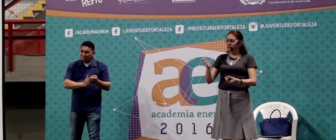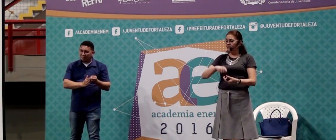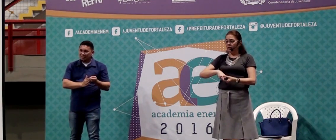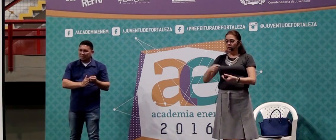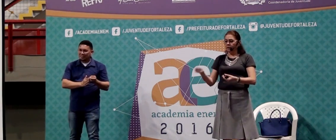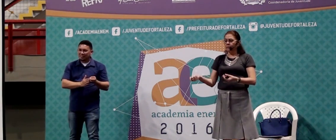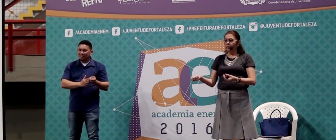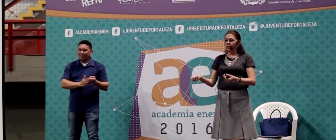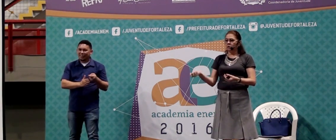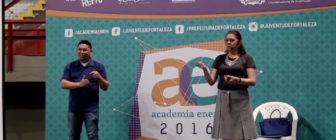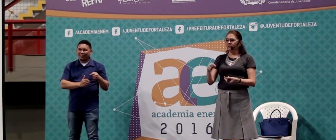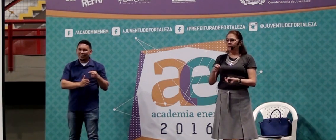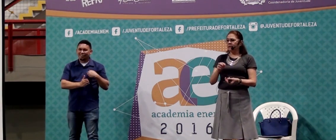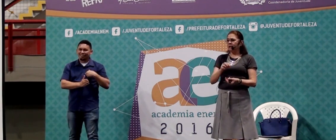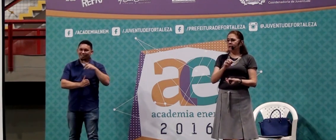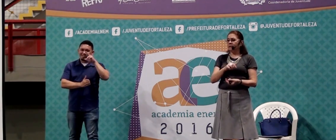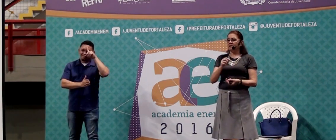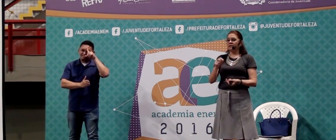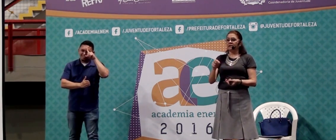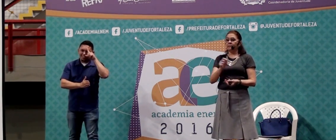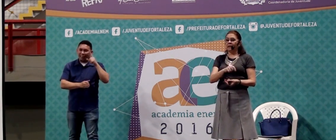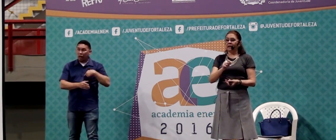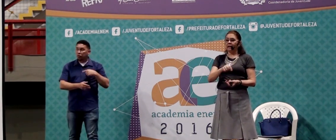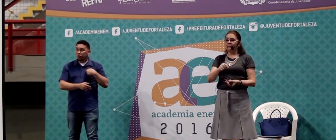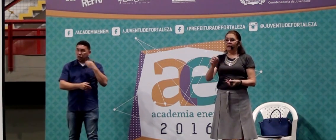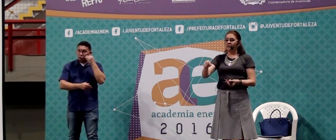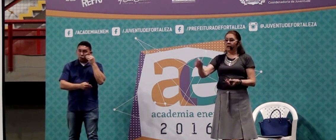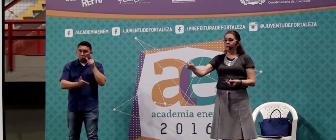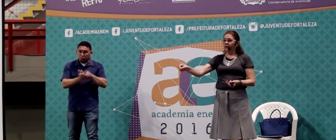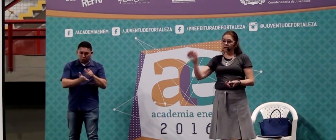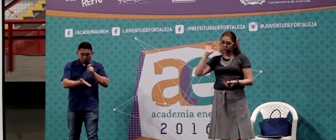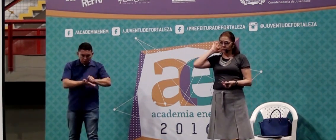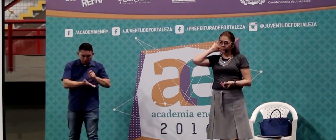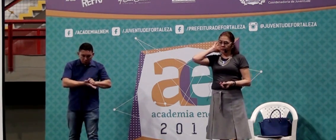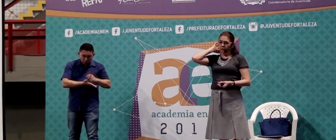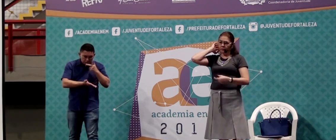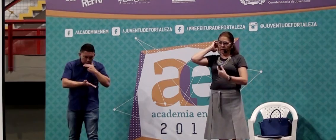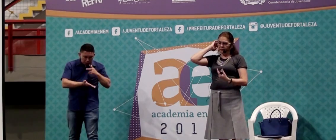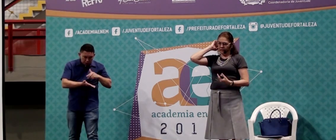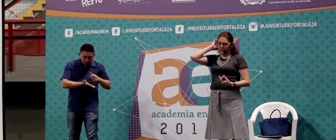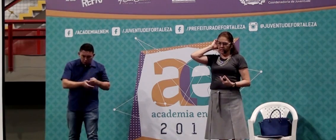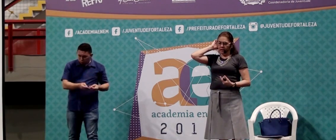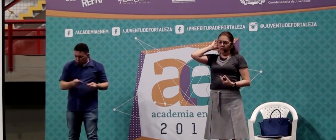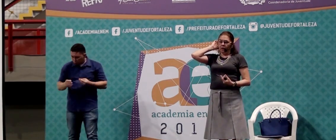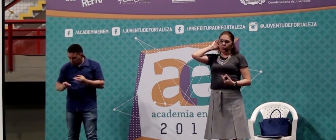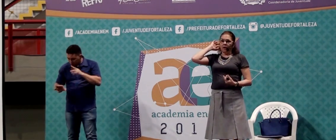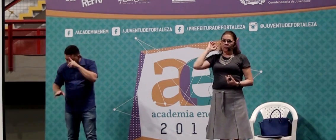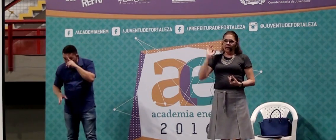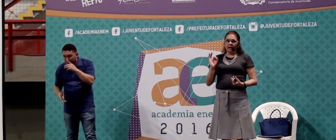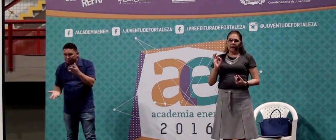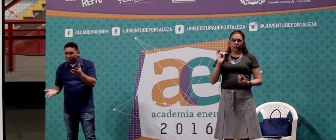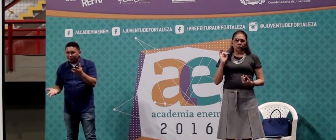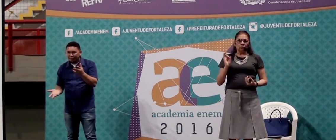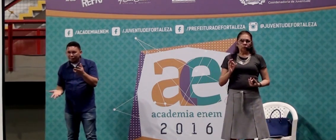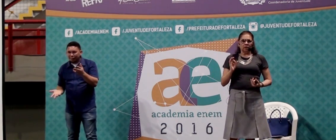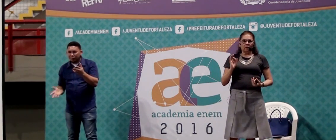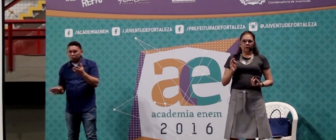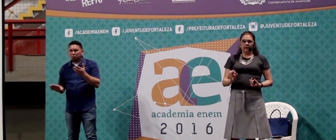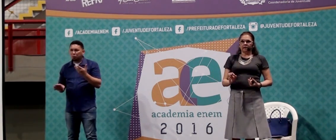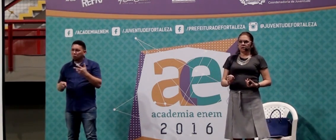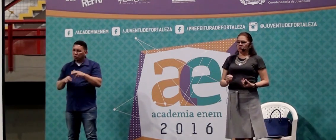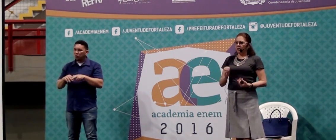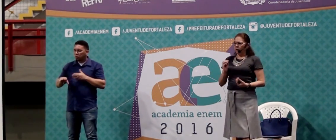hora. Você fica olhando para o relógio, quando vai passar limpo, às vezes você pega aquela palavra, repete e por aí vai. Qual é a